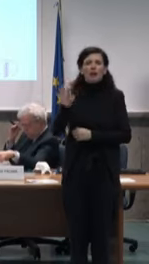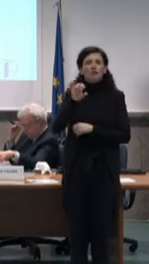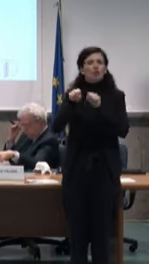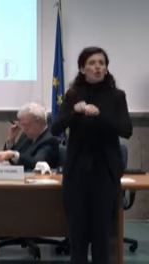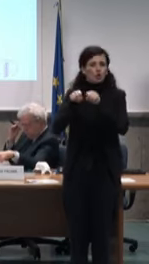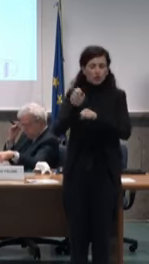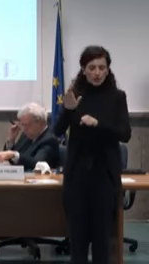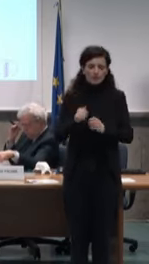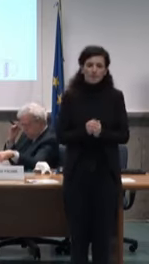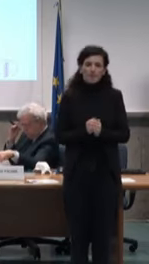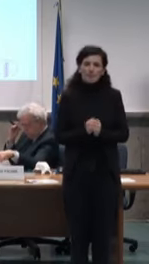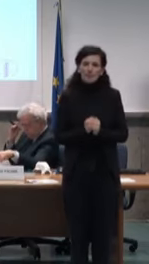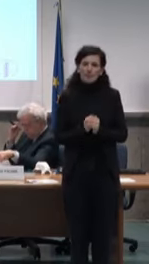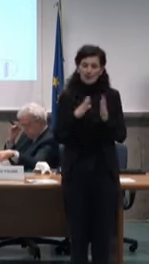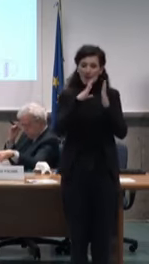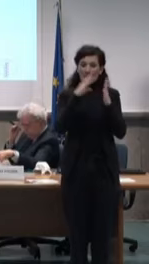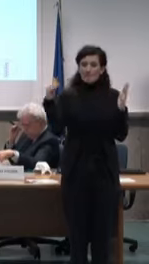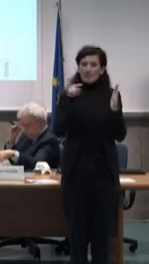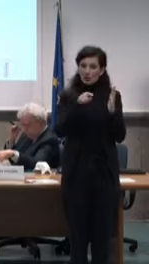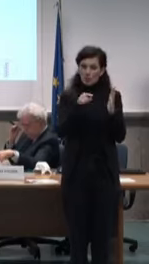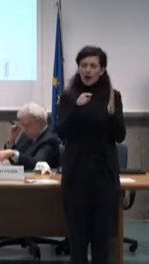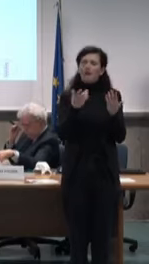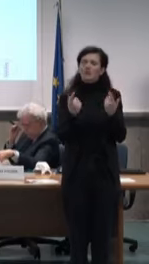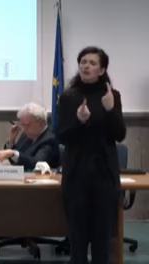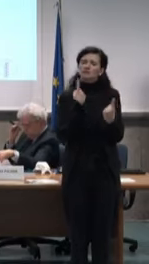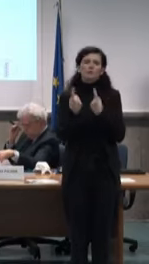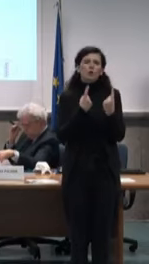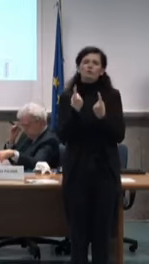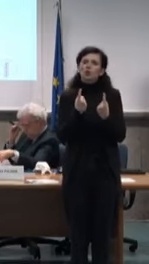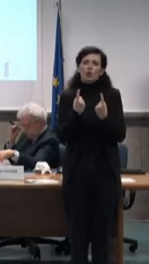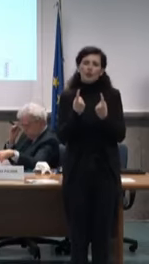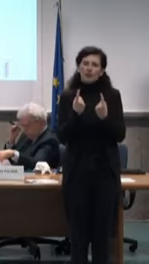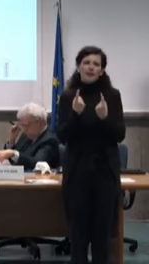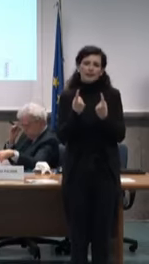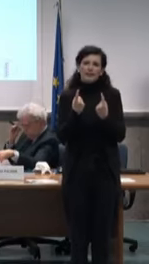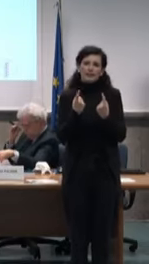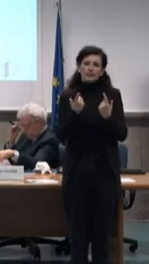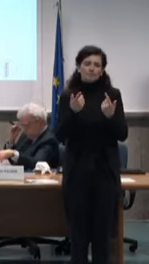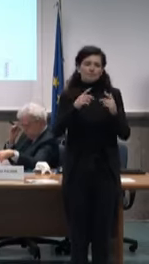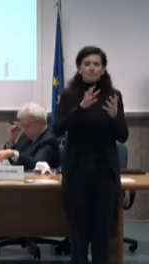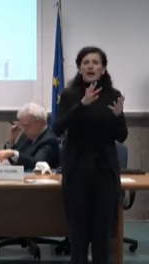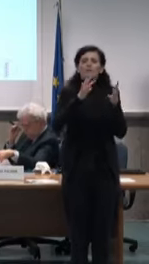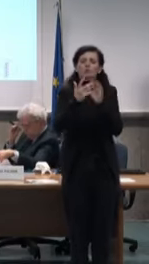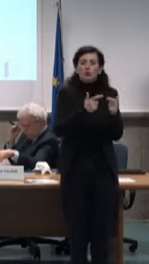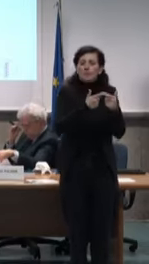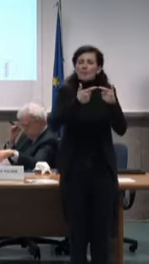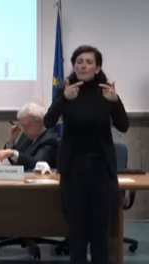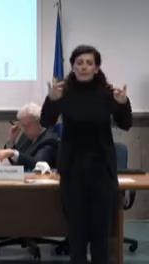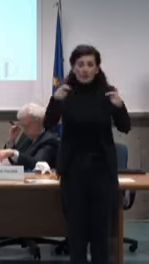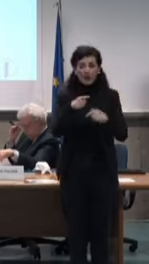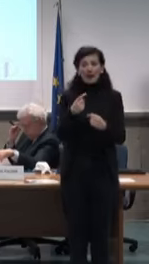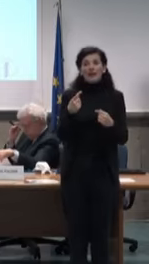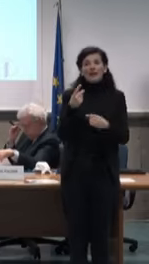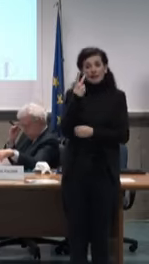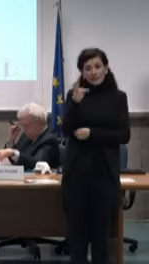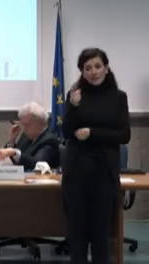emilia romagna ci troviamo come vedete in una situazione analoga comunque in una situazione di evoluzione di questo tipo quando andiamo verso le marche